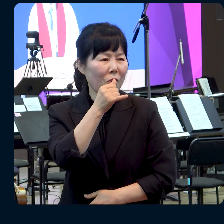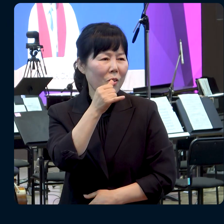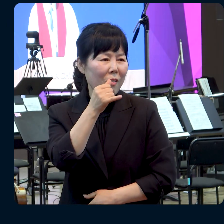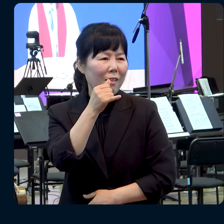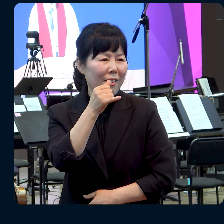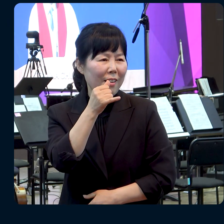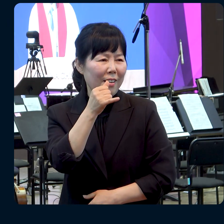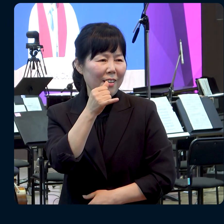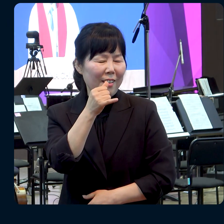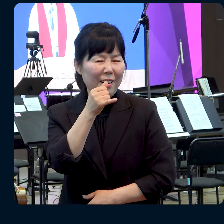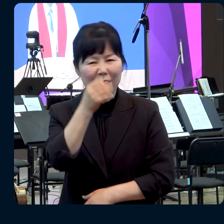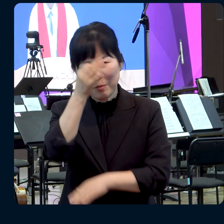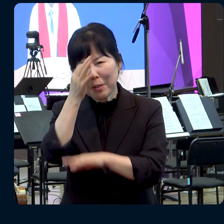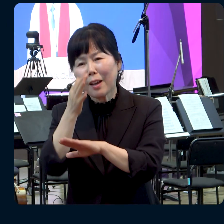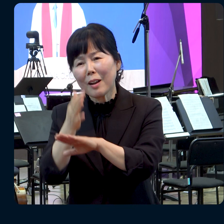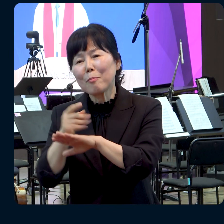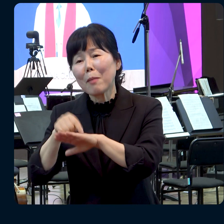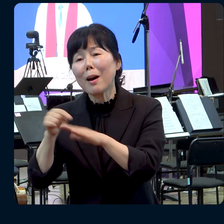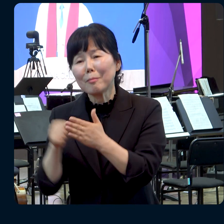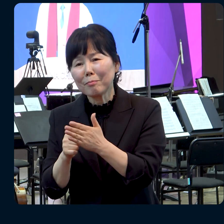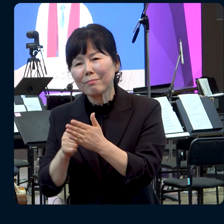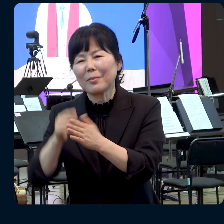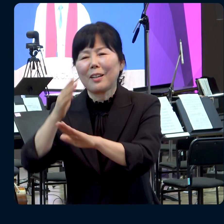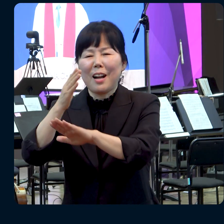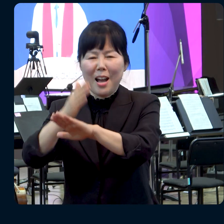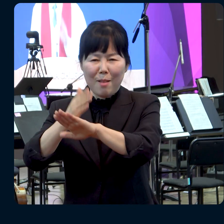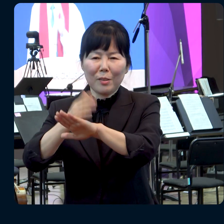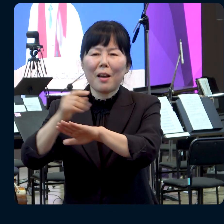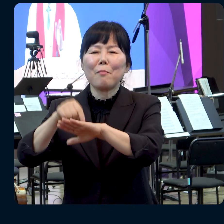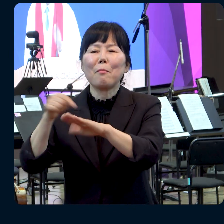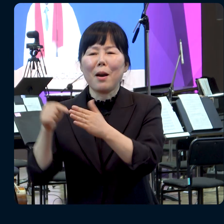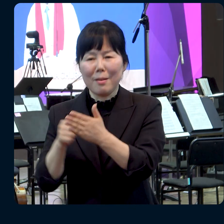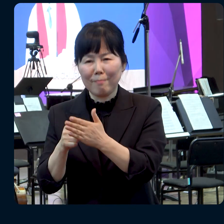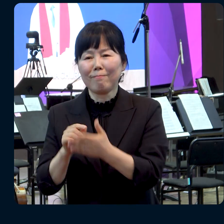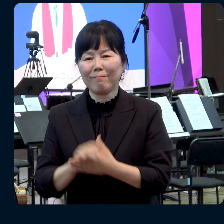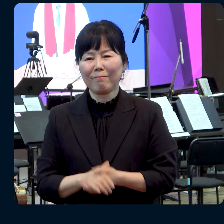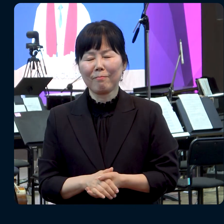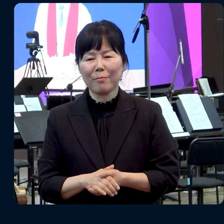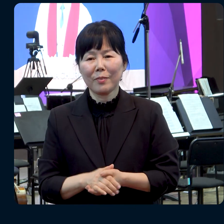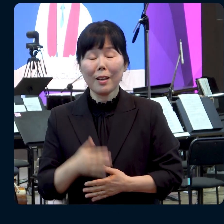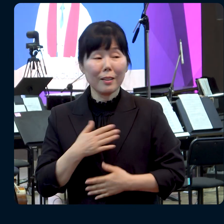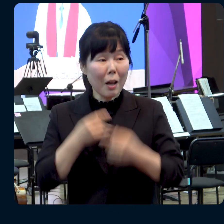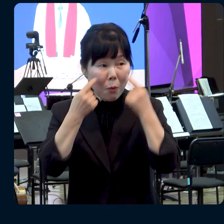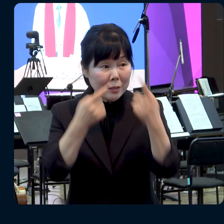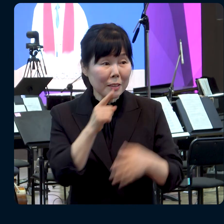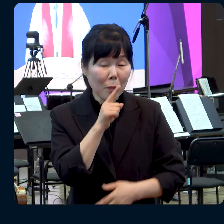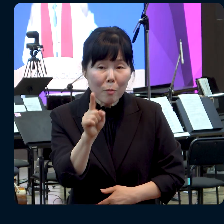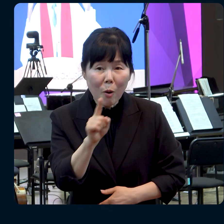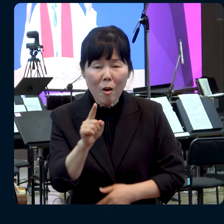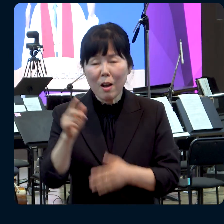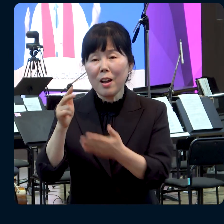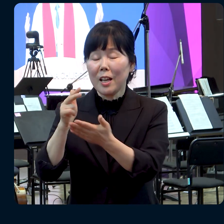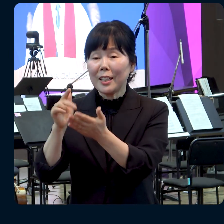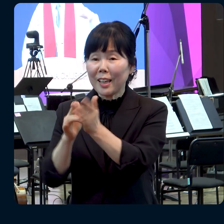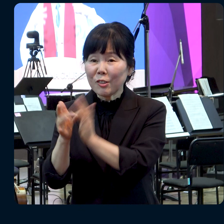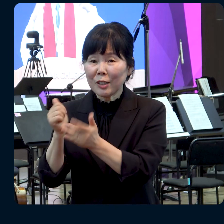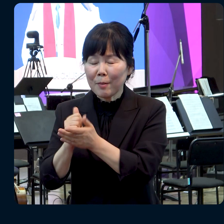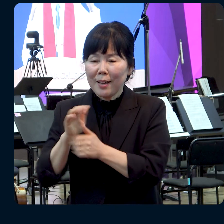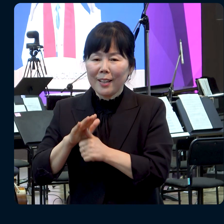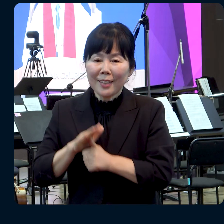미안하기도 하고 고맙기도 하고. 저는 분명히 믿지만 아마 우리 주님이 참지